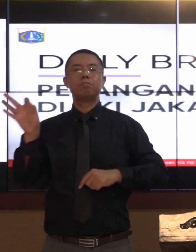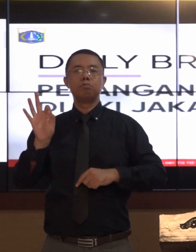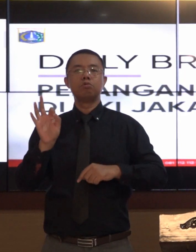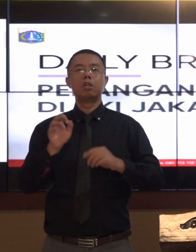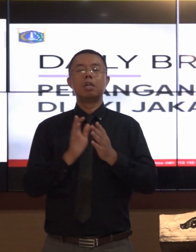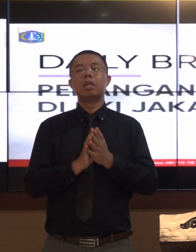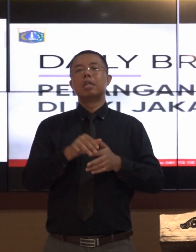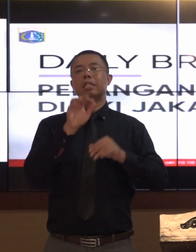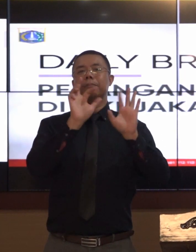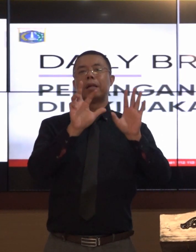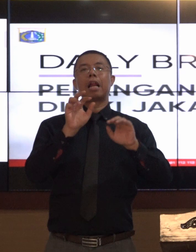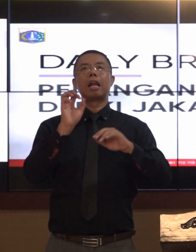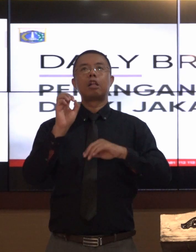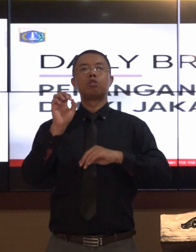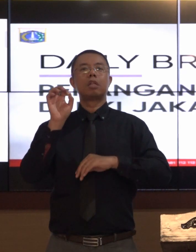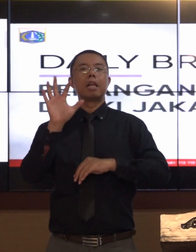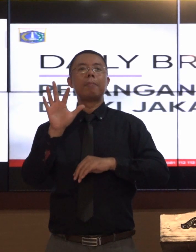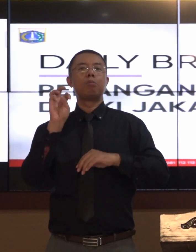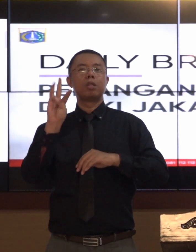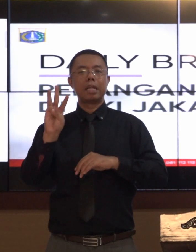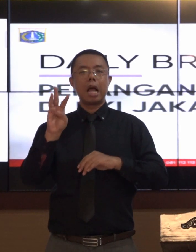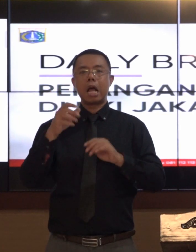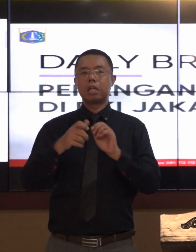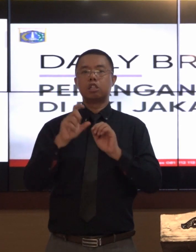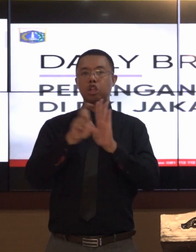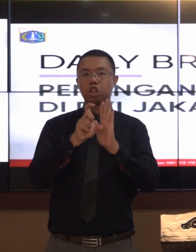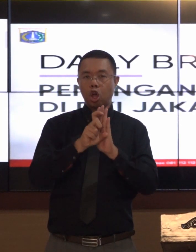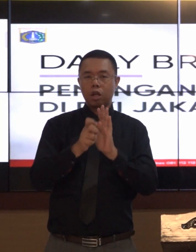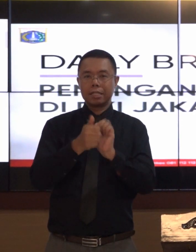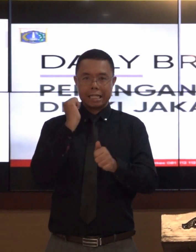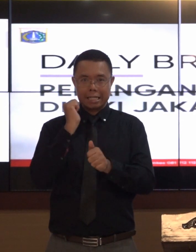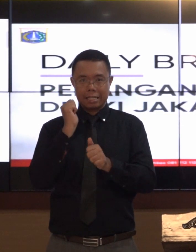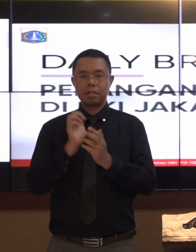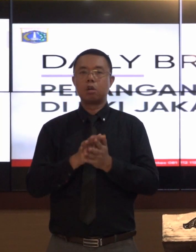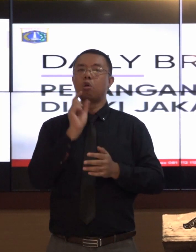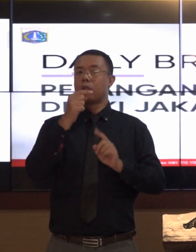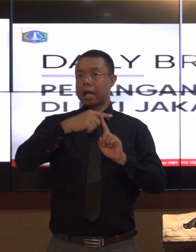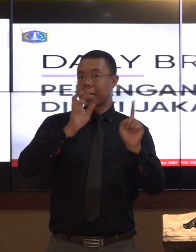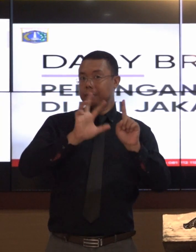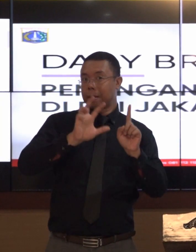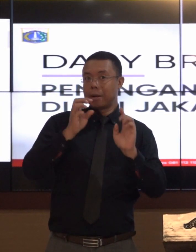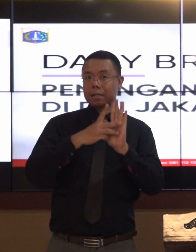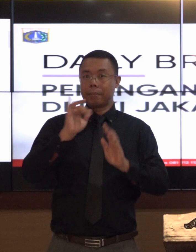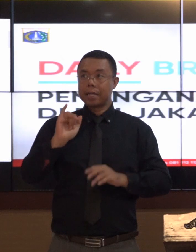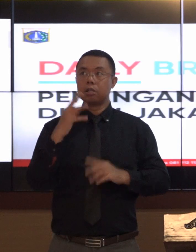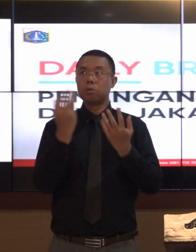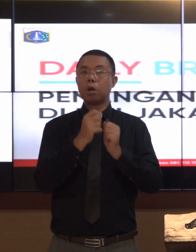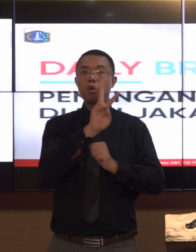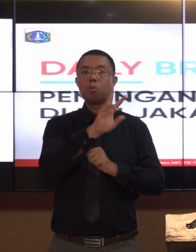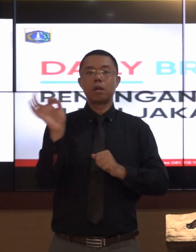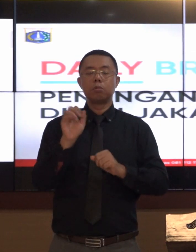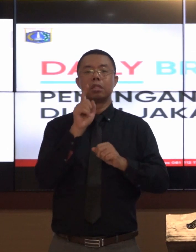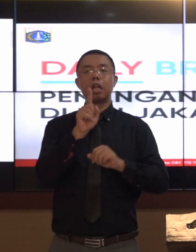953 sampel untuk tanggal 18 Mei 2021 Del sebesar